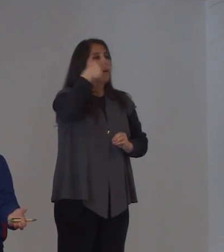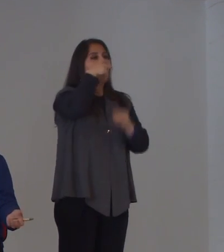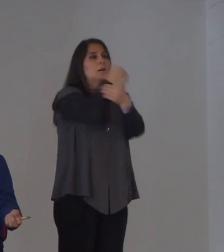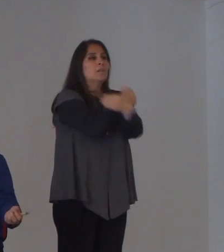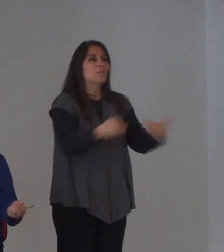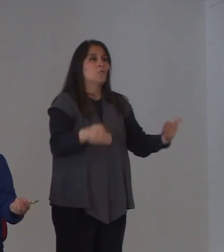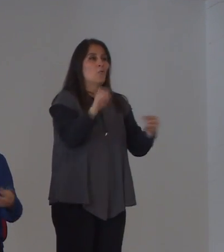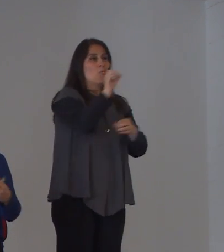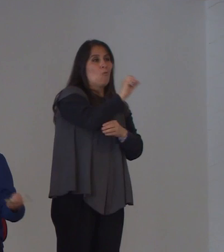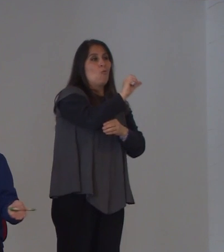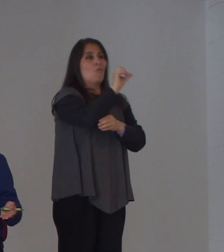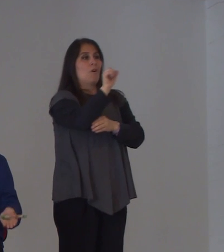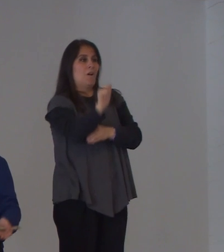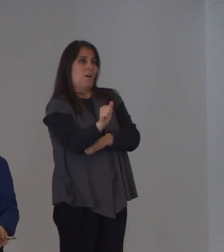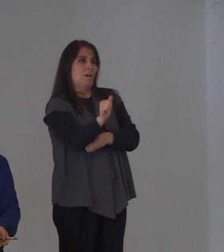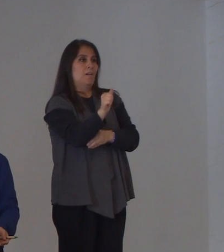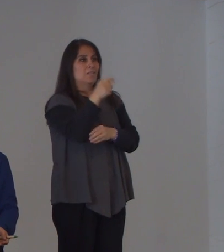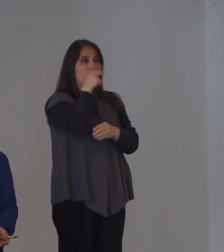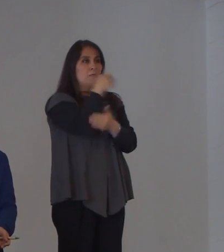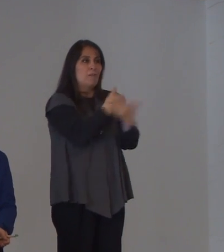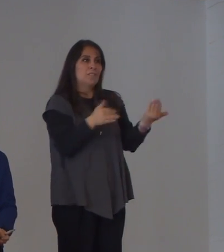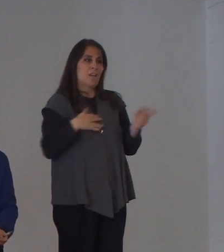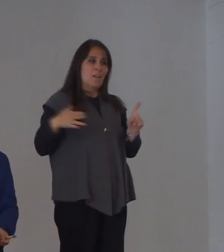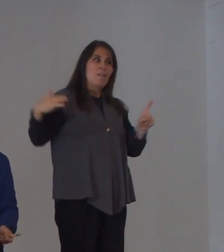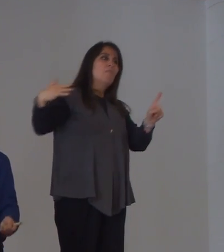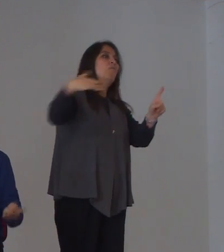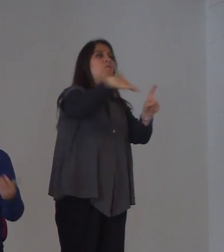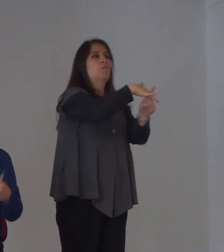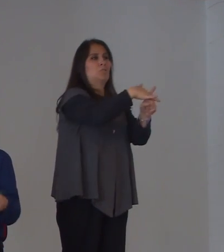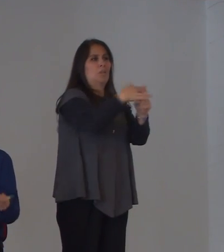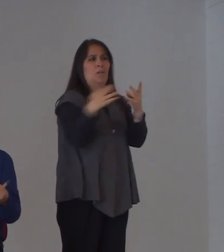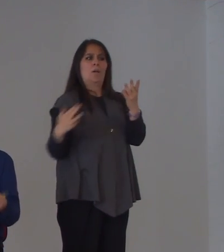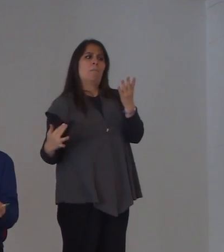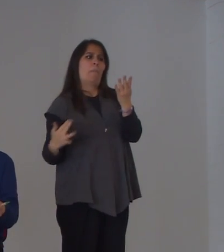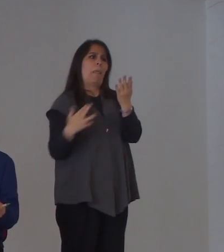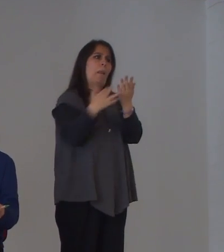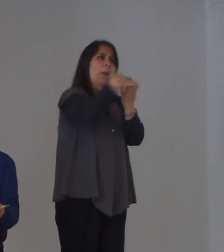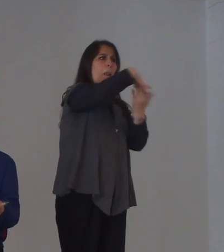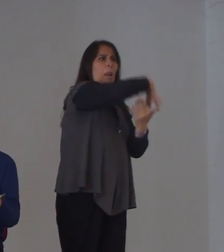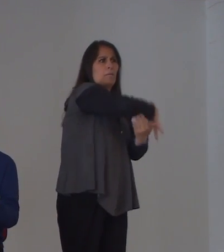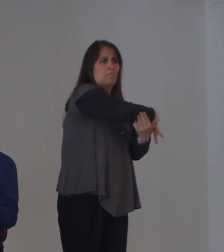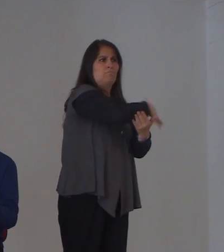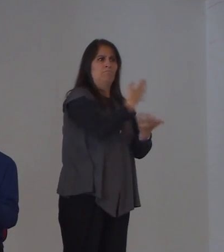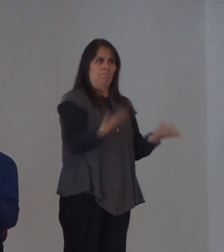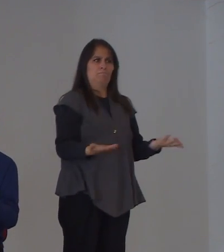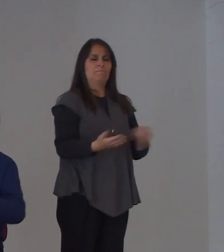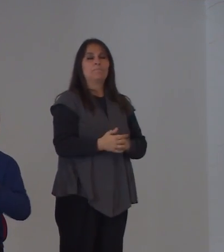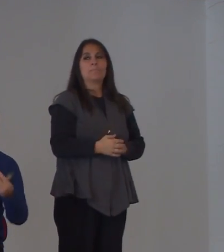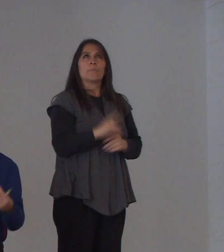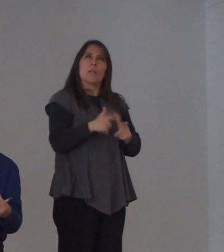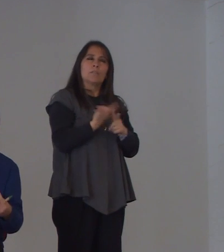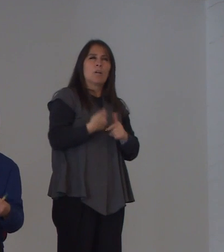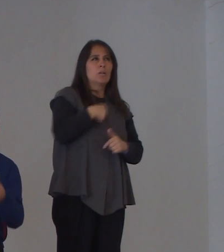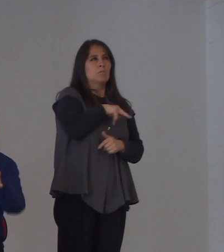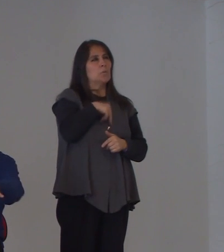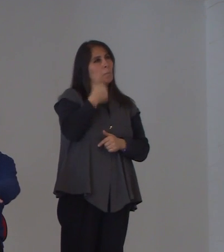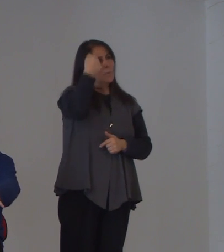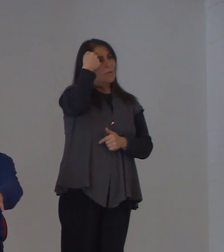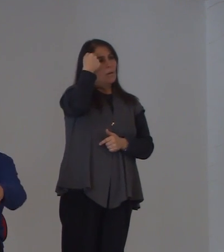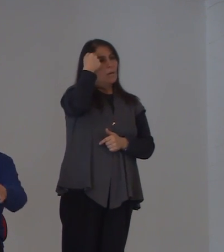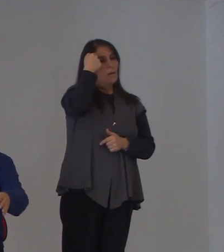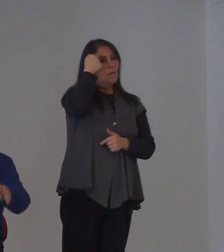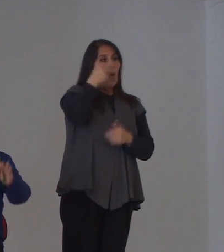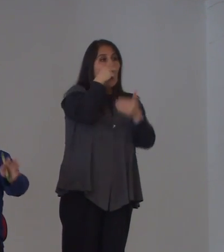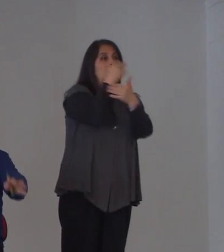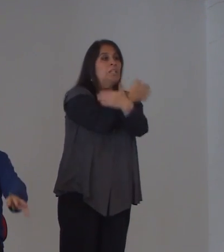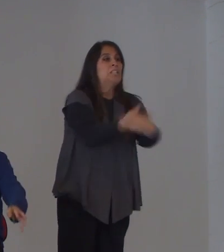de infancia, está atravesado por una serie de influencias. Entonces, me gustaría pensar en esto, en el niño desde ese lugar, no en los